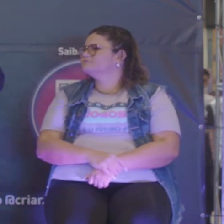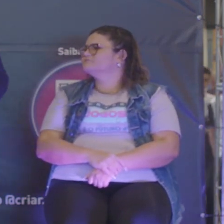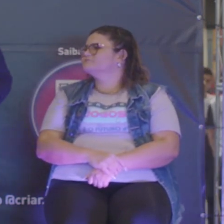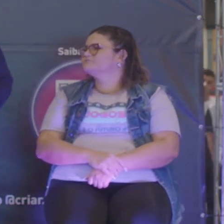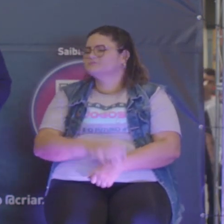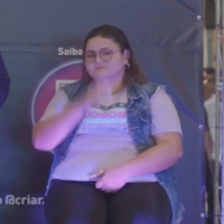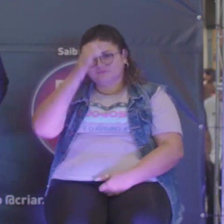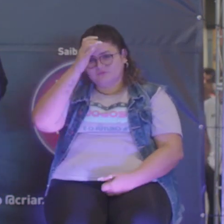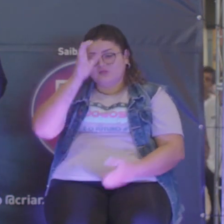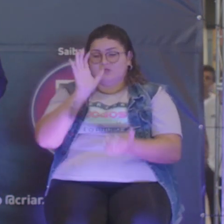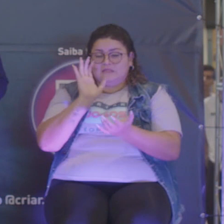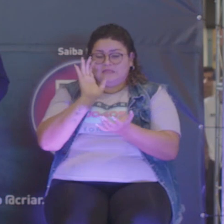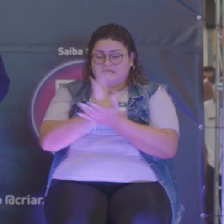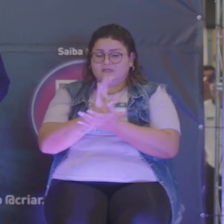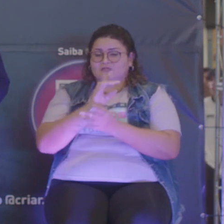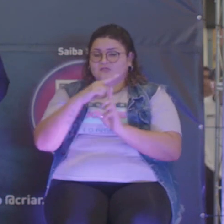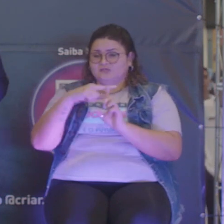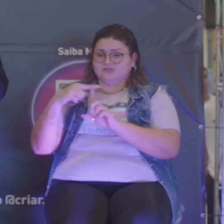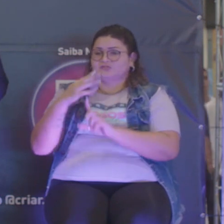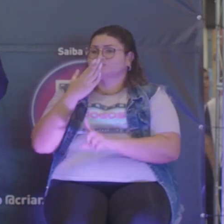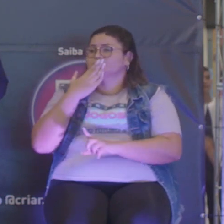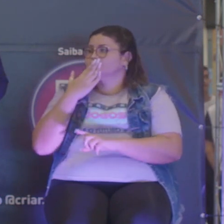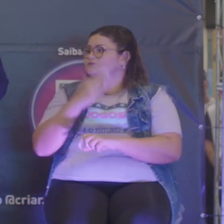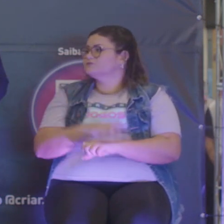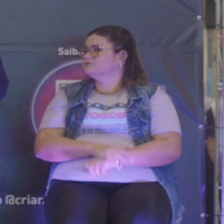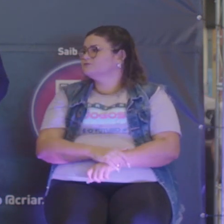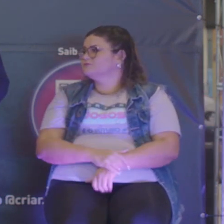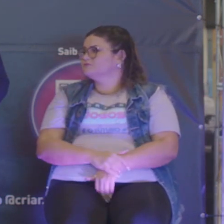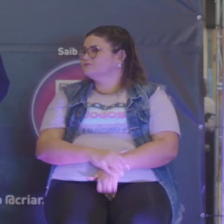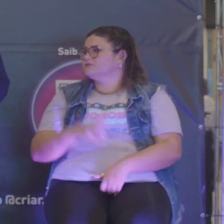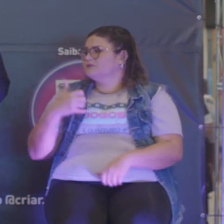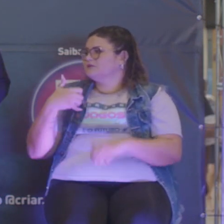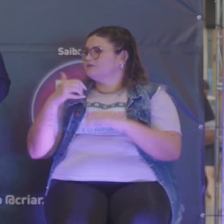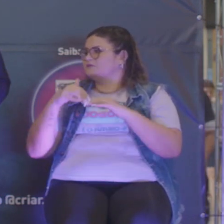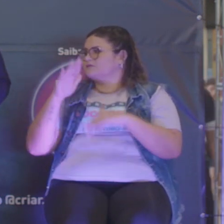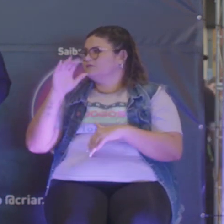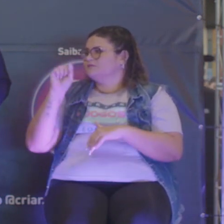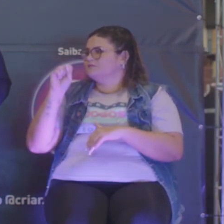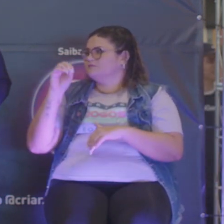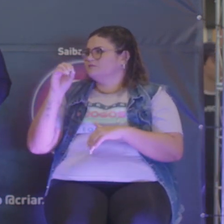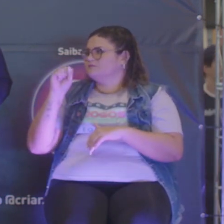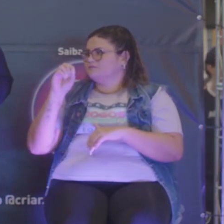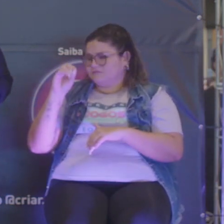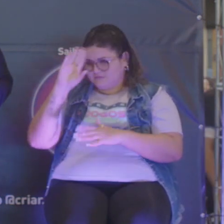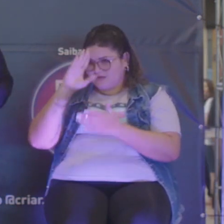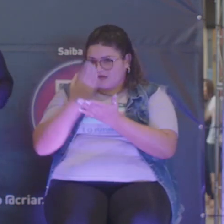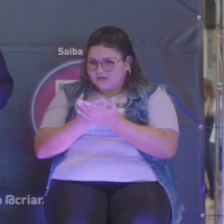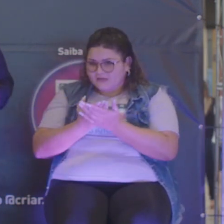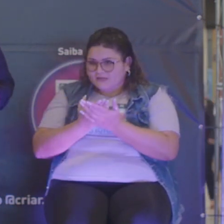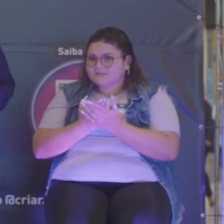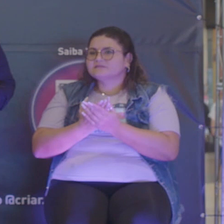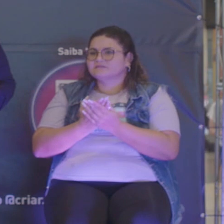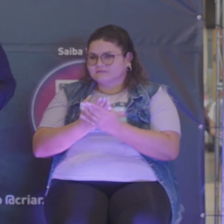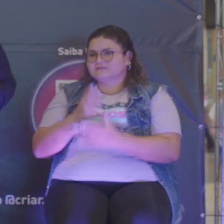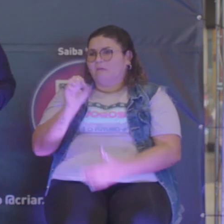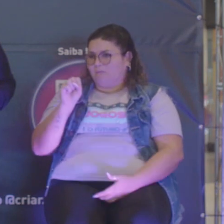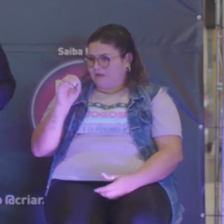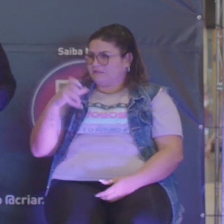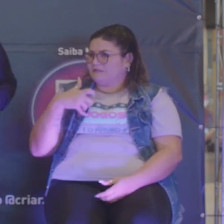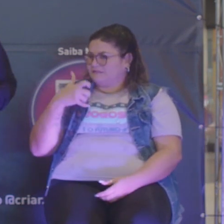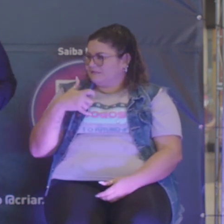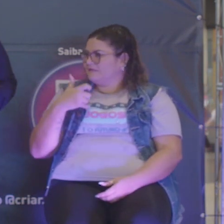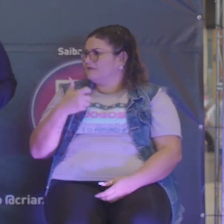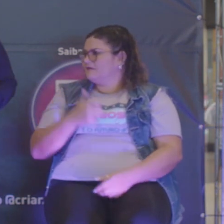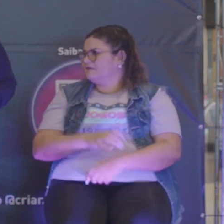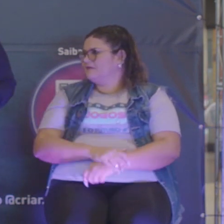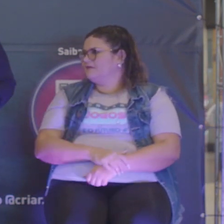um time de CS que a média de idade é de 80 anos. Você acredita, Thaís? Que coisa incrível. Então, assim, não é só